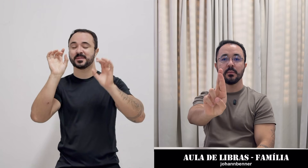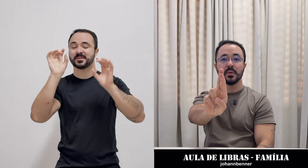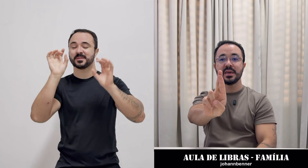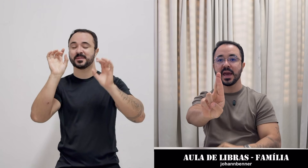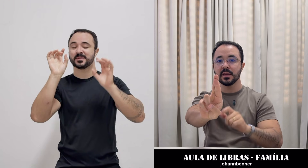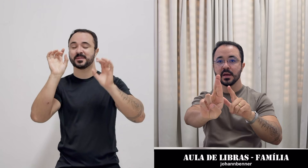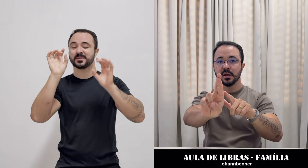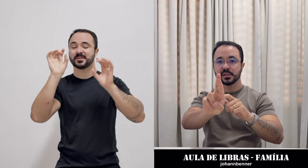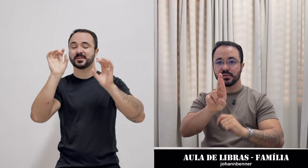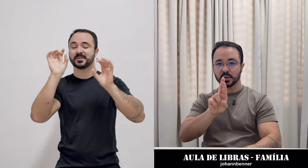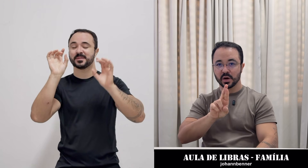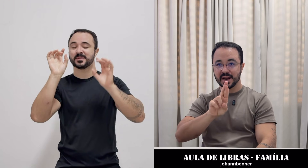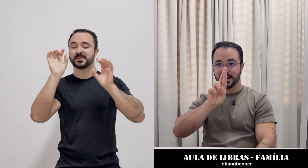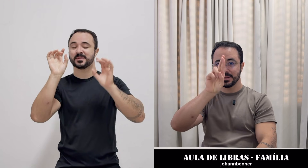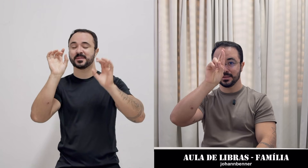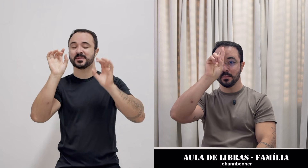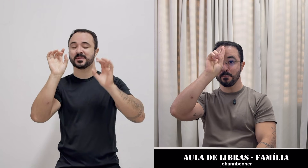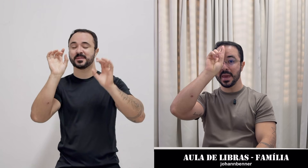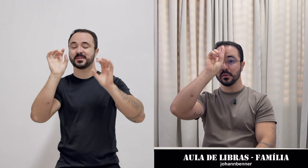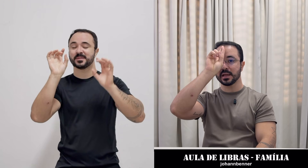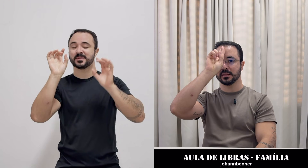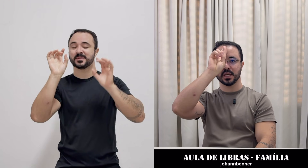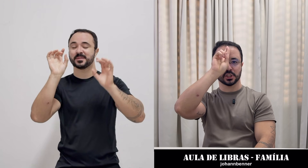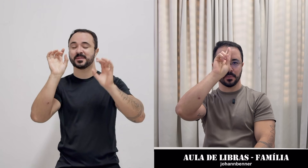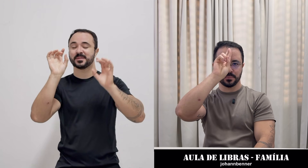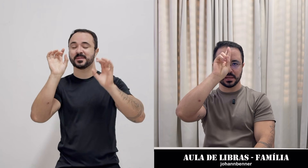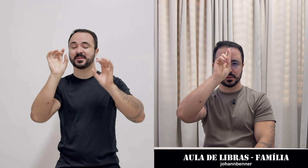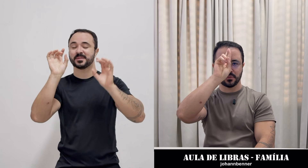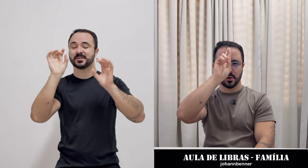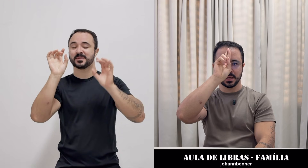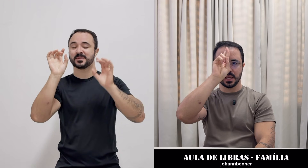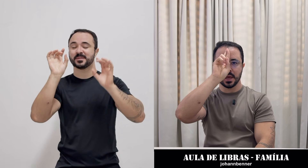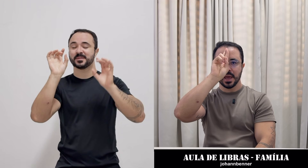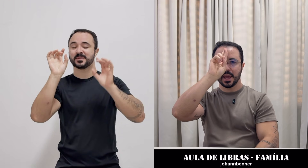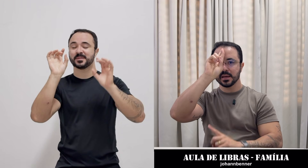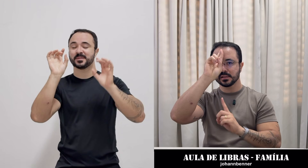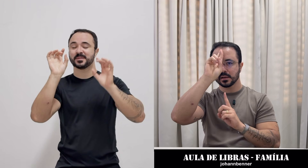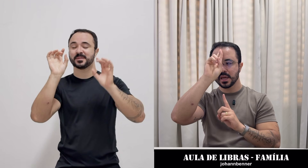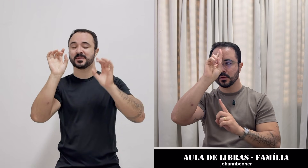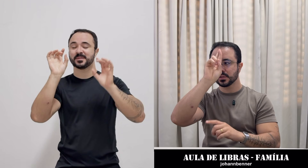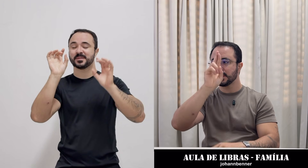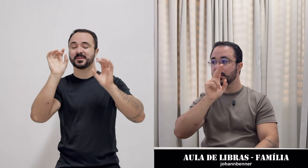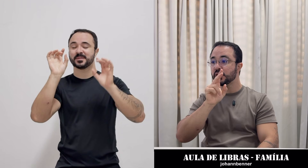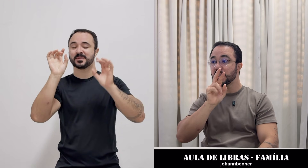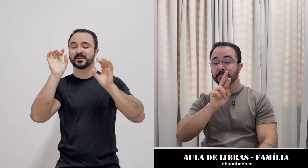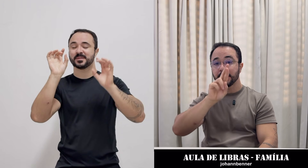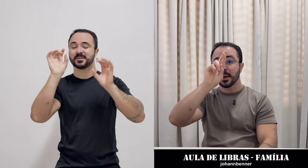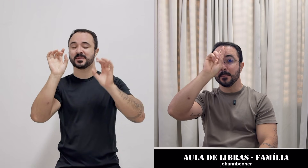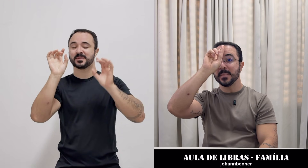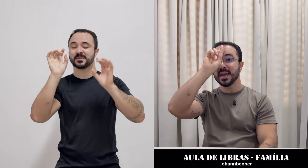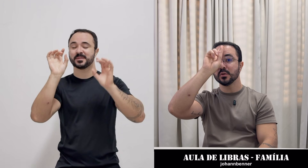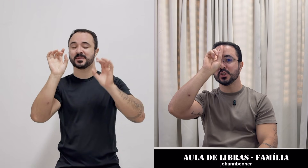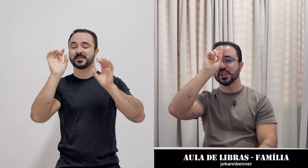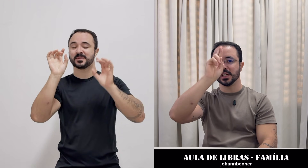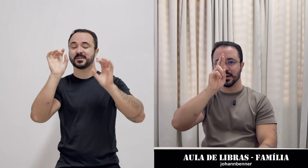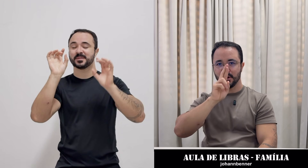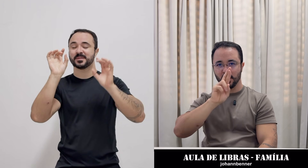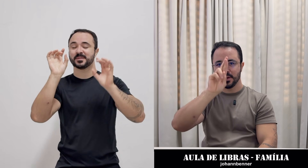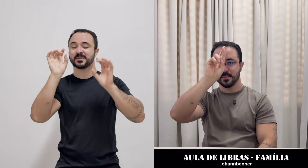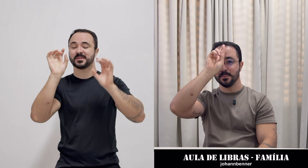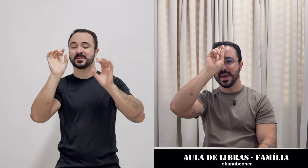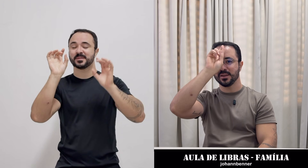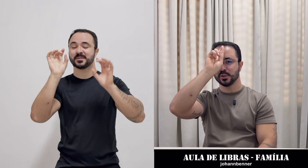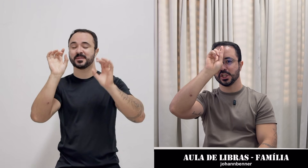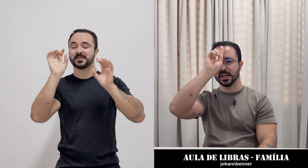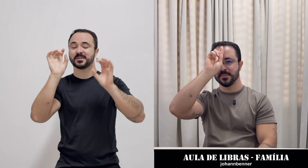aqui, ó, com a mão em R, você vai tocar no meio da testa, dessa forma aqui. Esse aqui é o sinal de meio-dia,